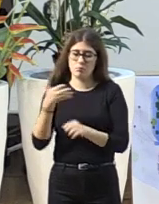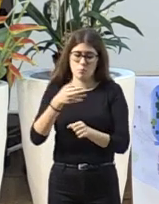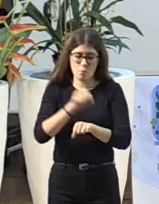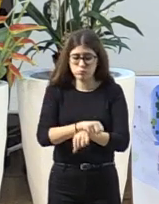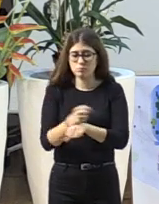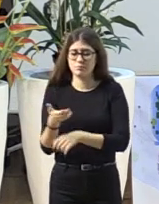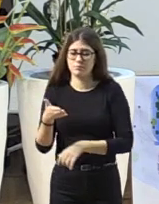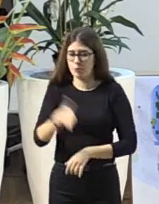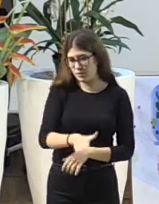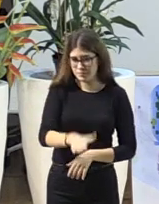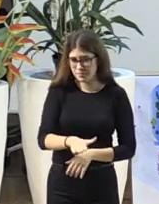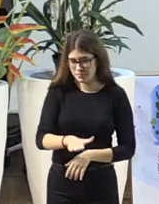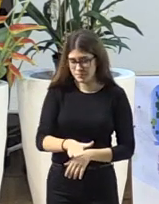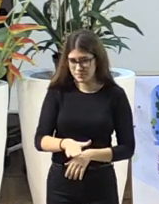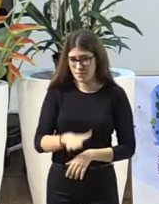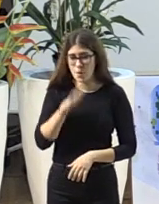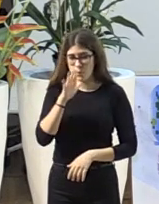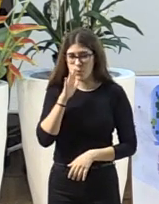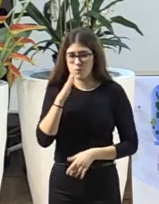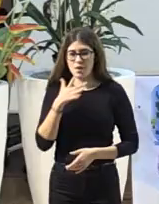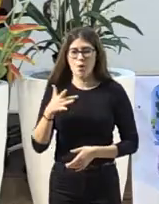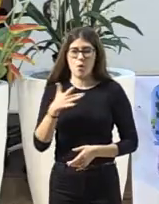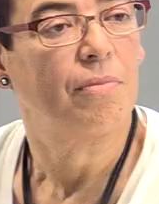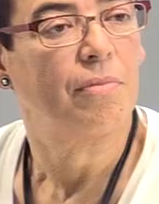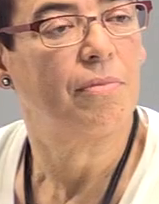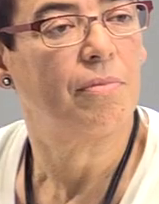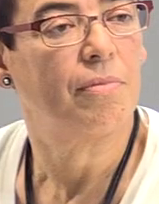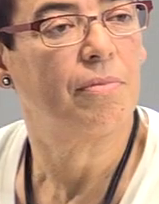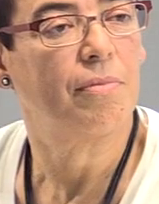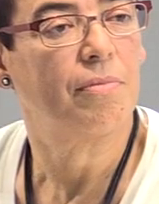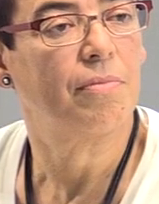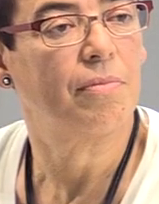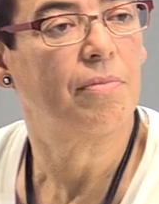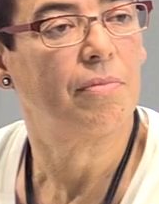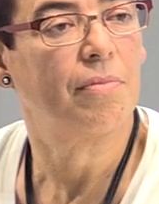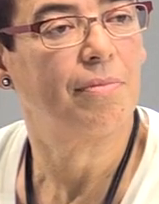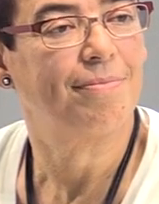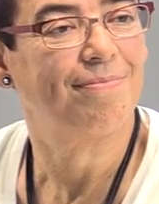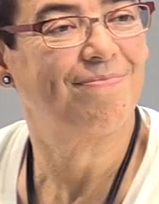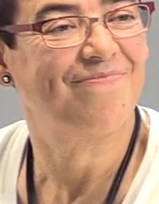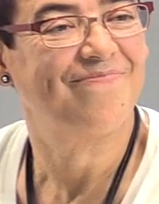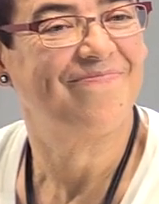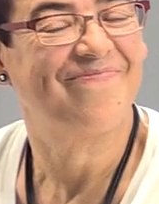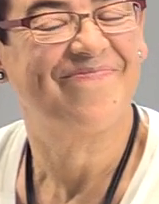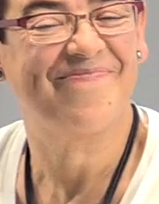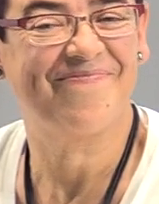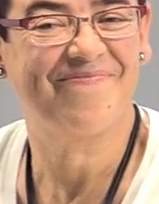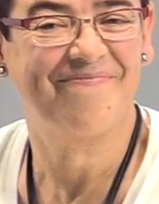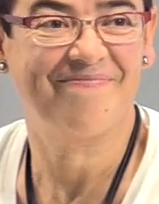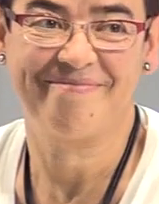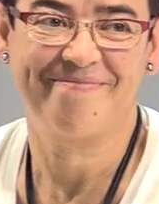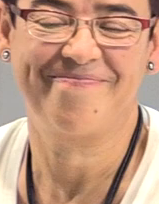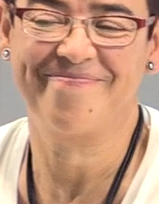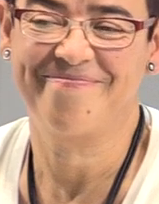tenía tuberculosis y no lo curaban. Y Gramsci, que lo digo para los jóvenes que seguro